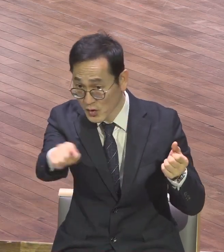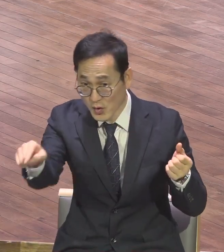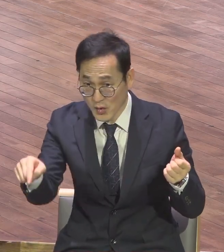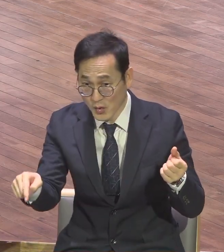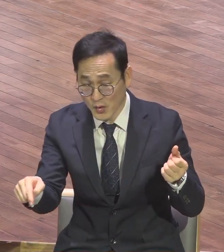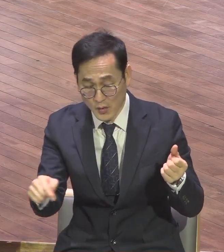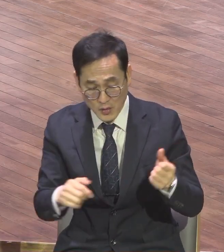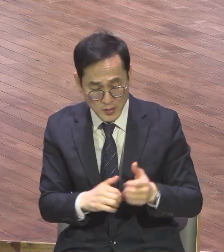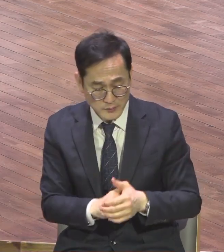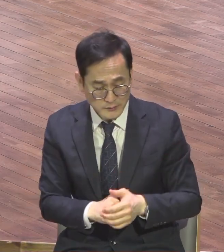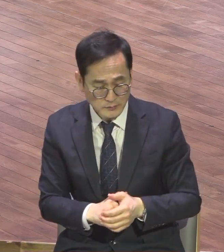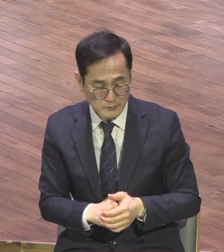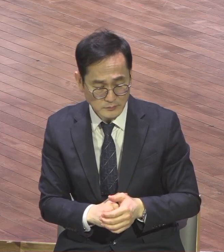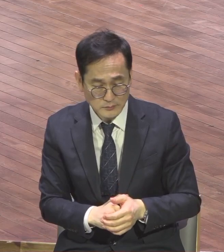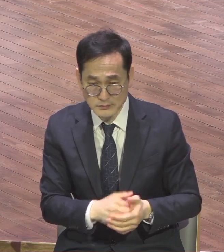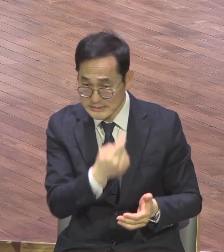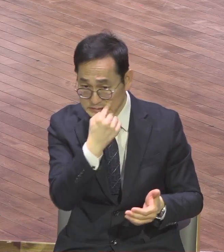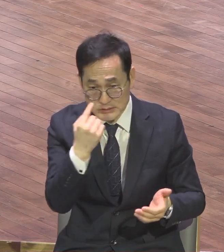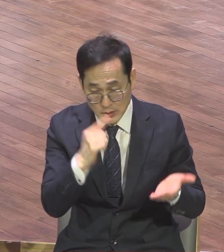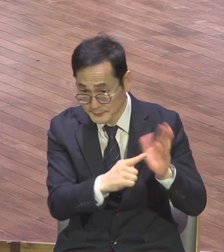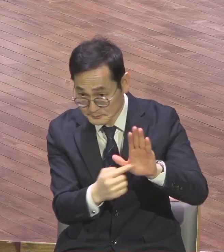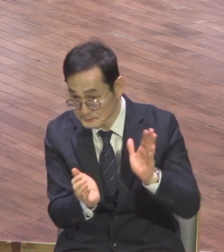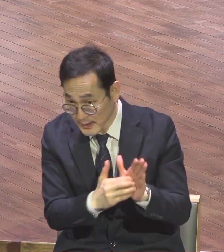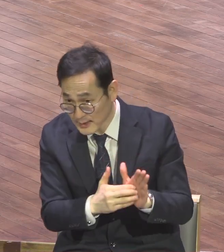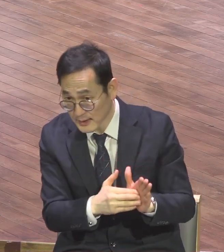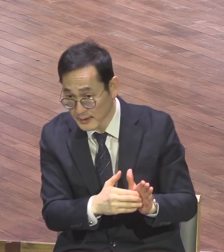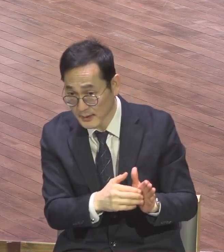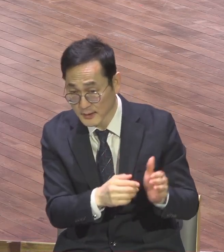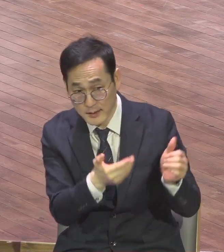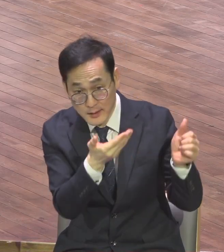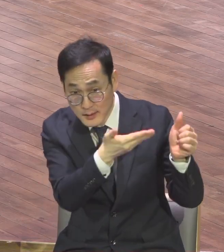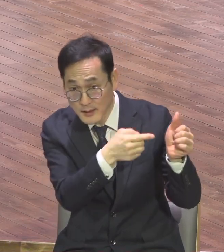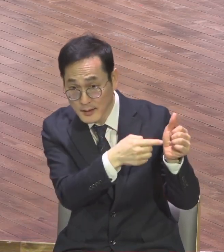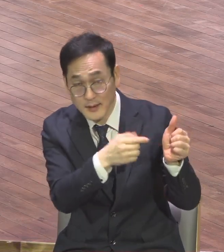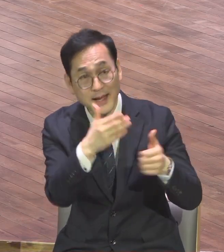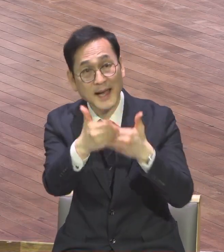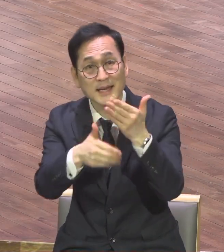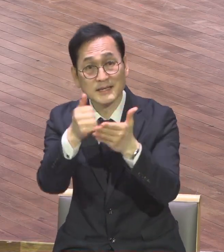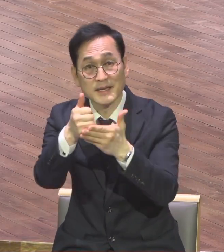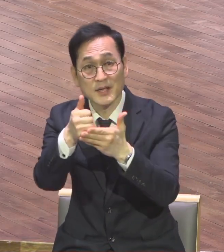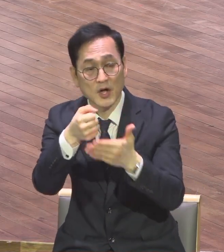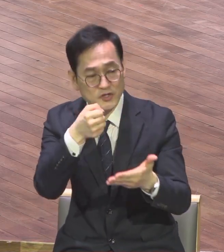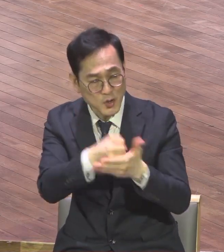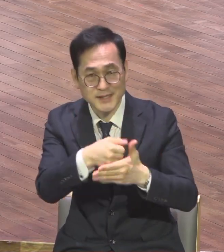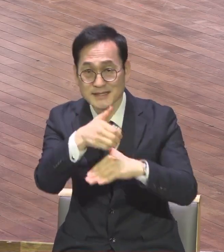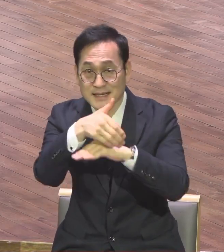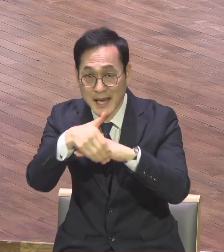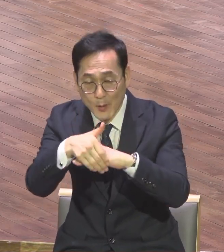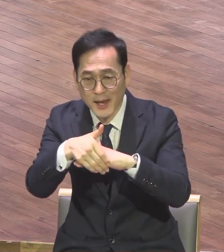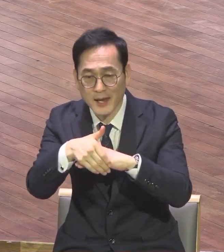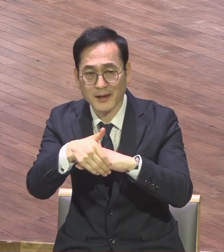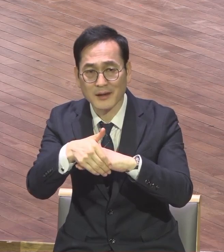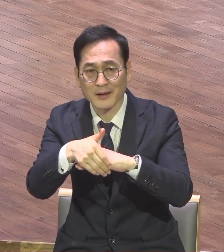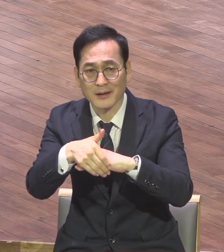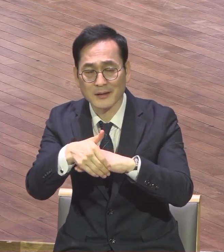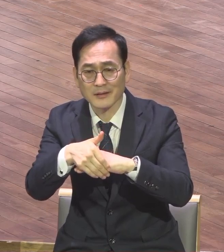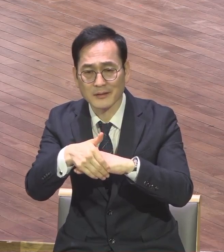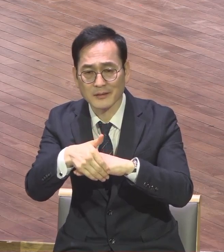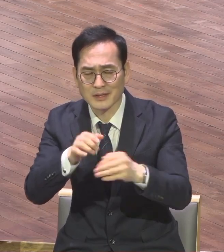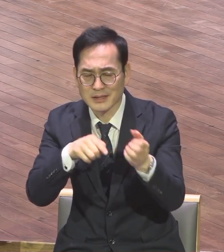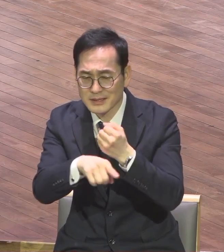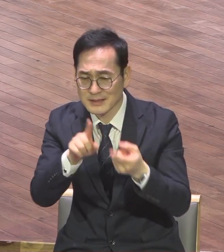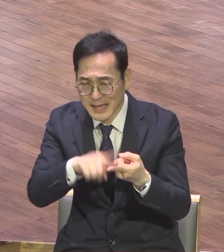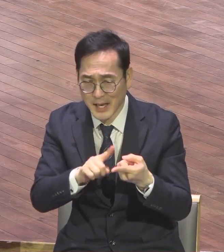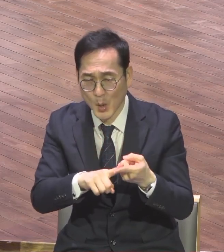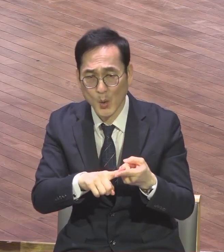앞에서 그를 정하셨느니라. 그가 하나님께서 정하신 뜻과 미리 아신 대로 내